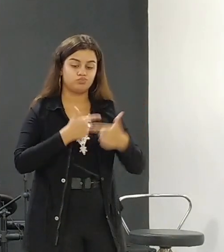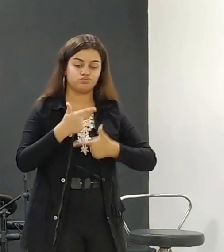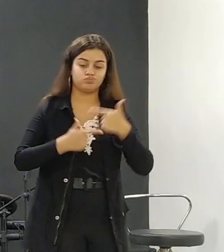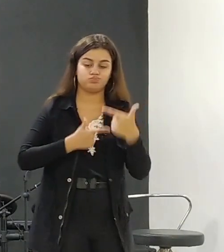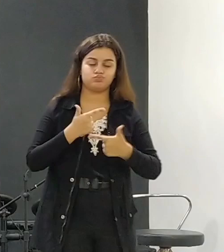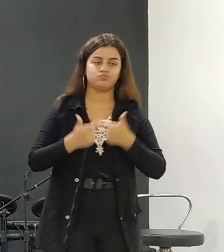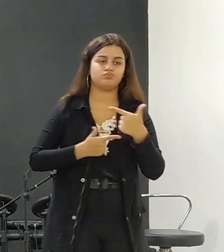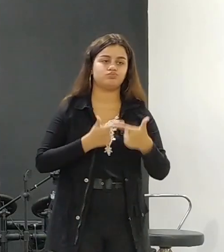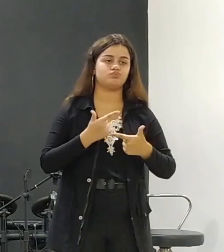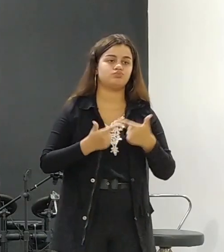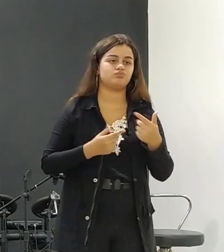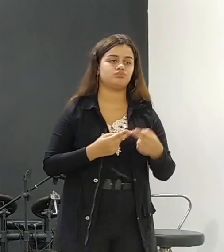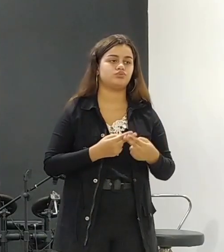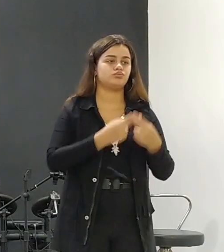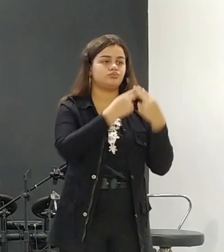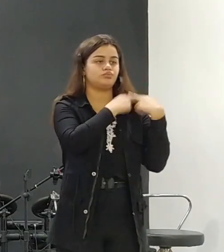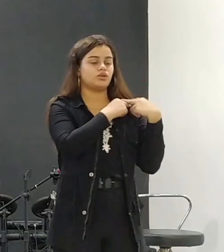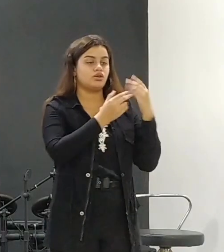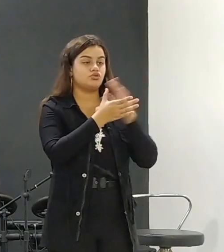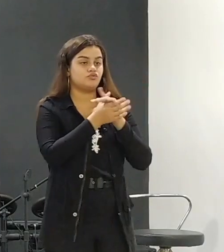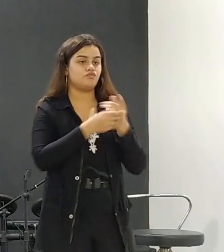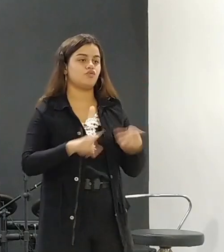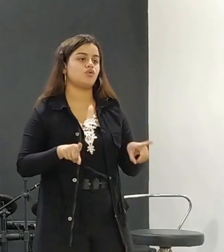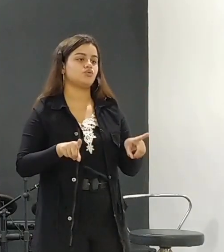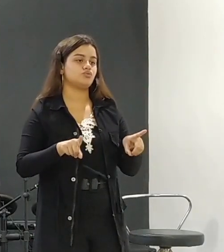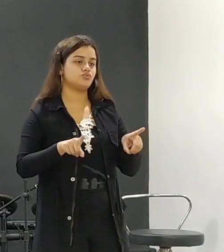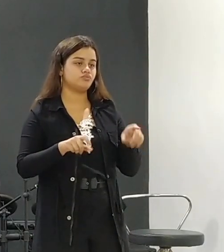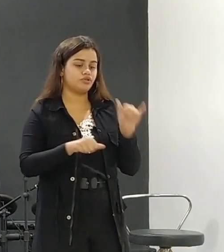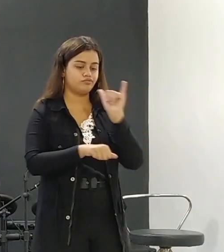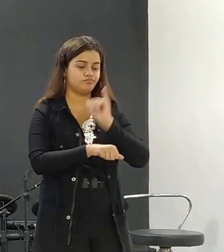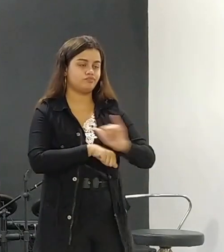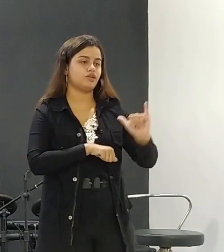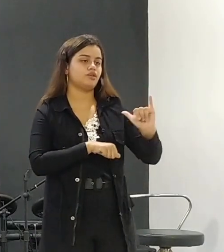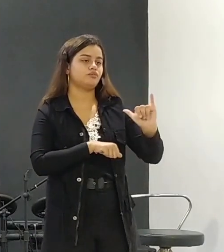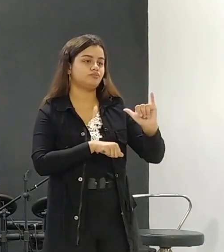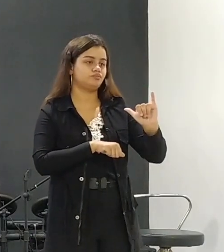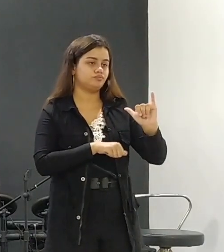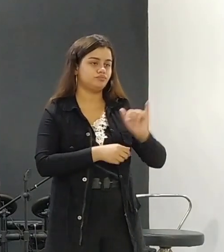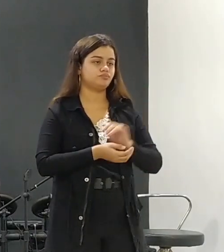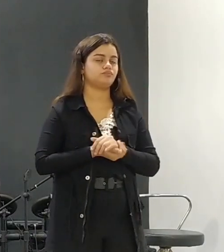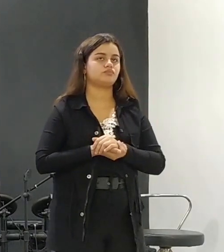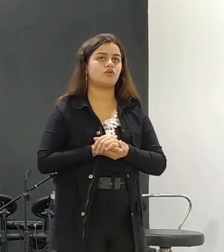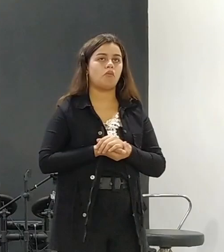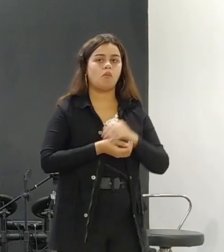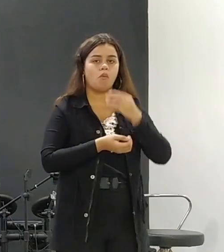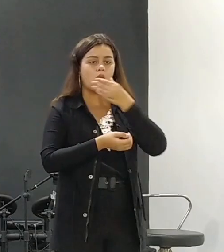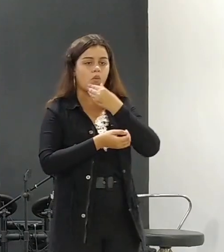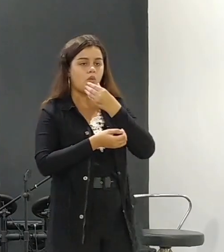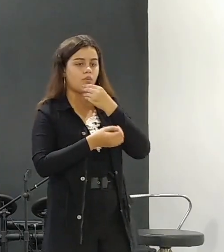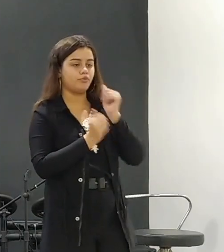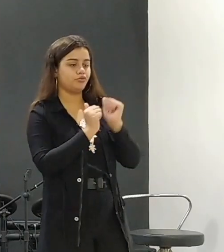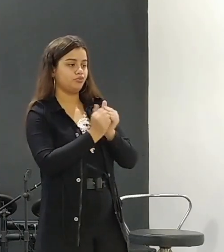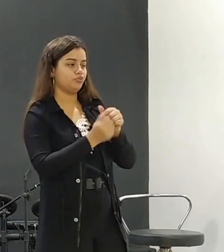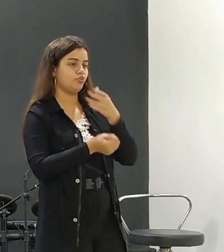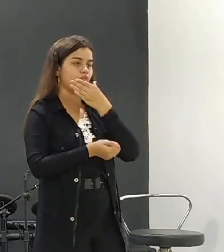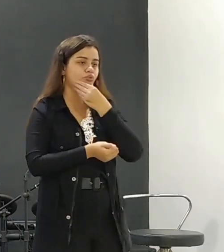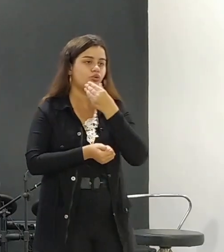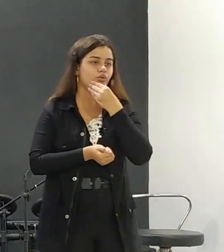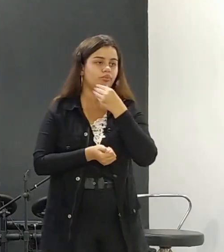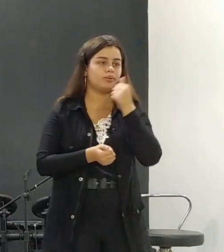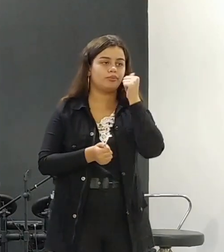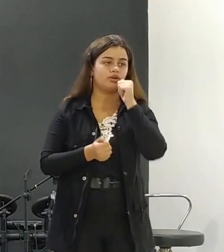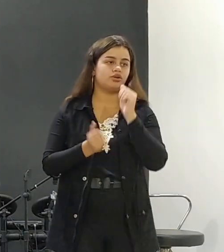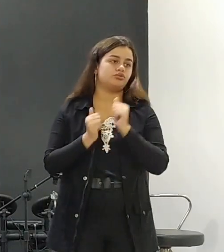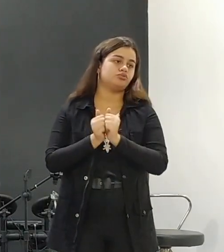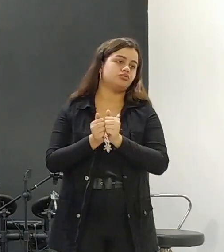pelo poder, divórcio, adultério, fornicação, homem com homem, mulher com mulher. O projeto de